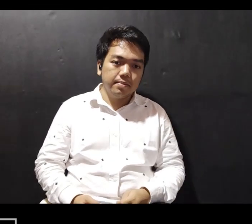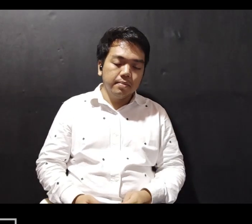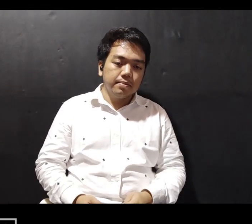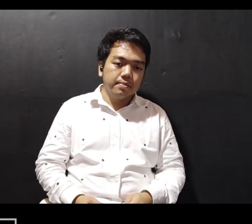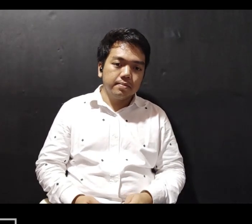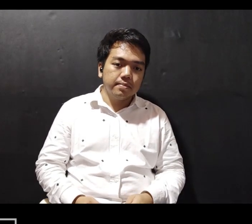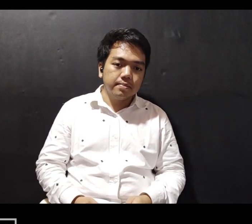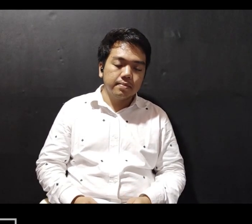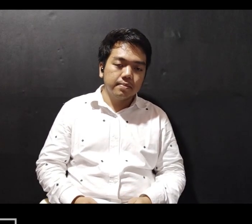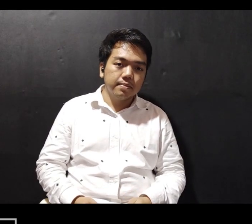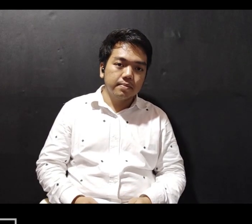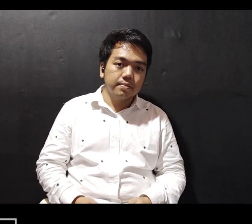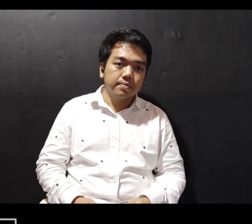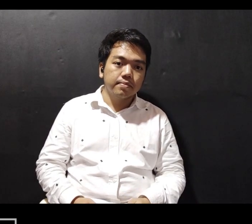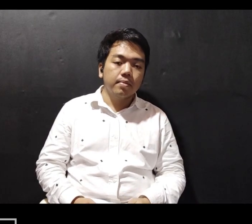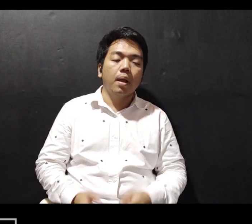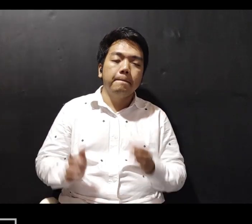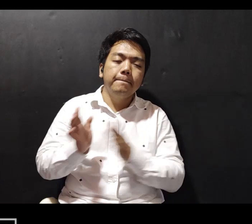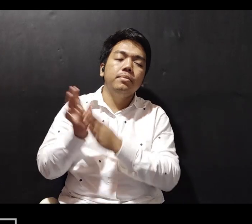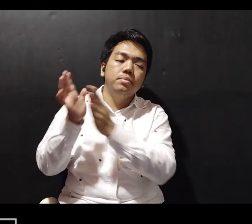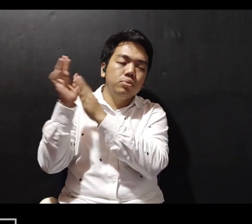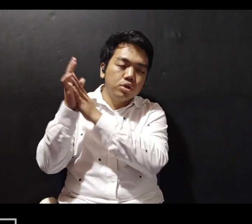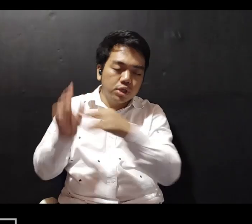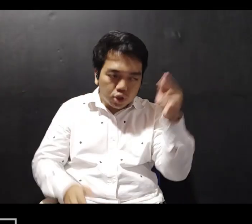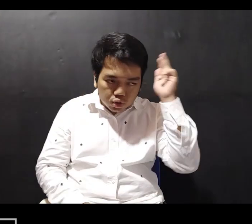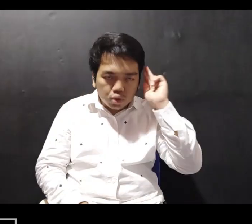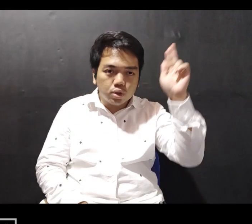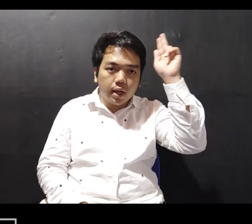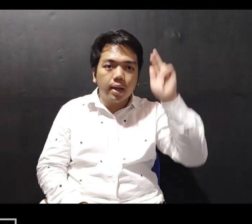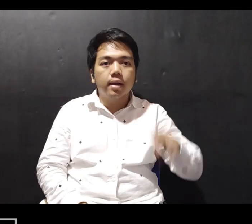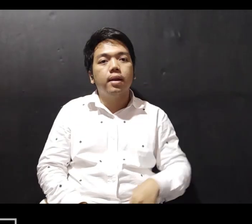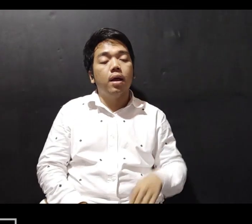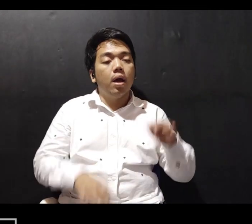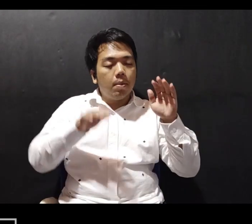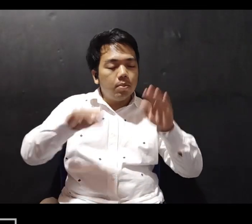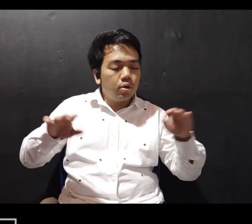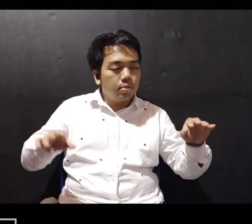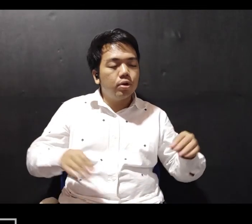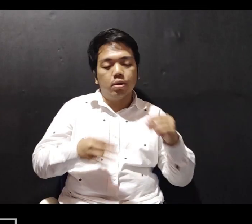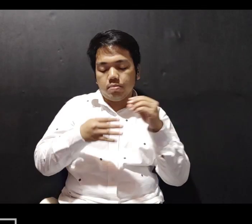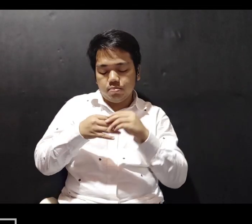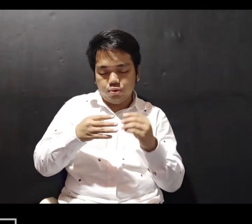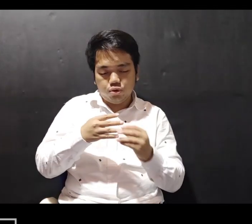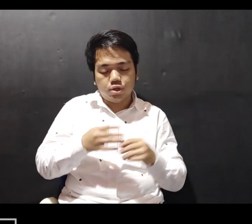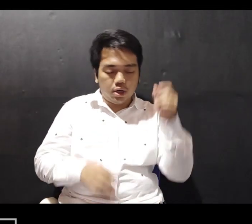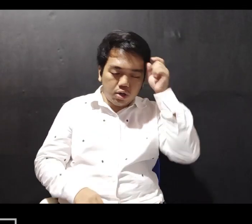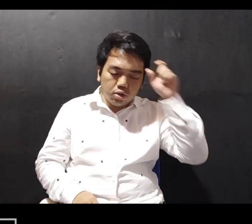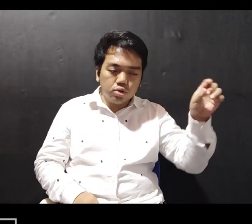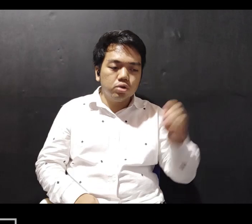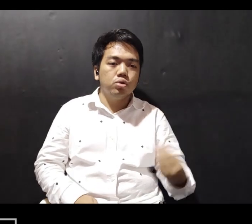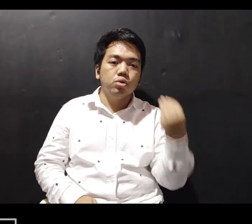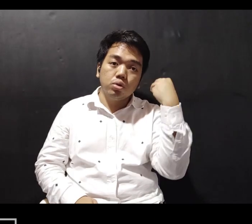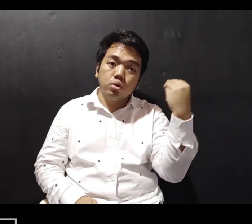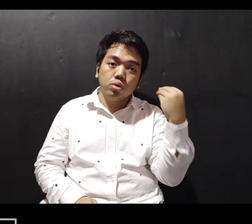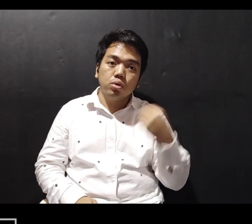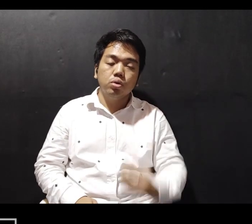mereka. Tapi puji Tuhan, mereka memutuskan untuk menunggu di Yerusalem. Mereka